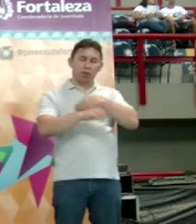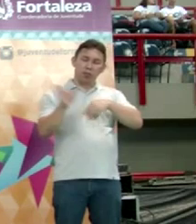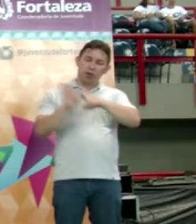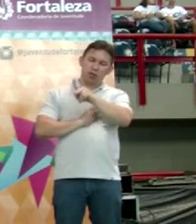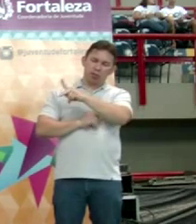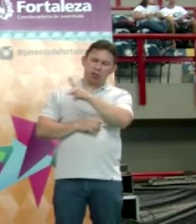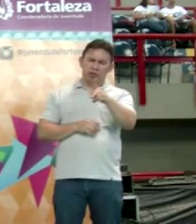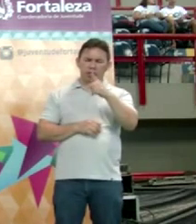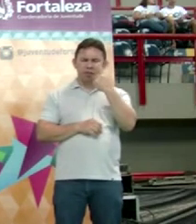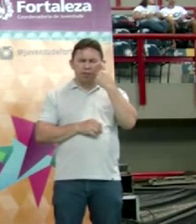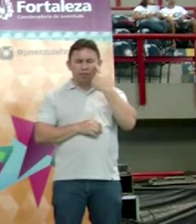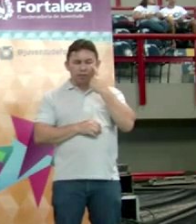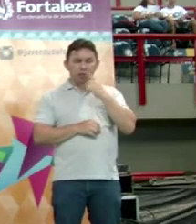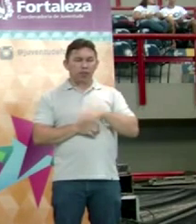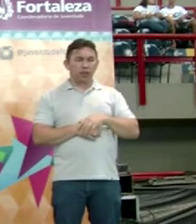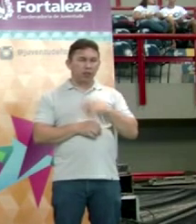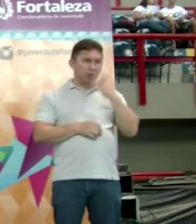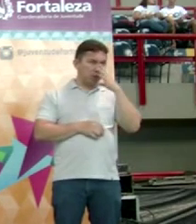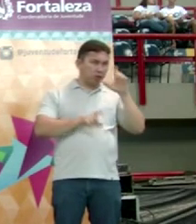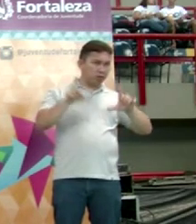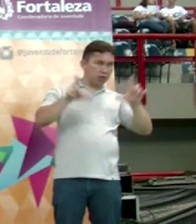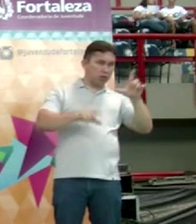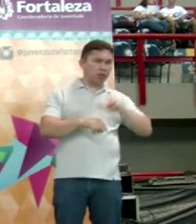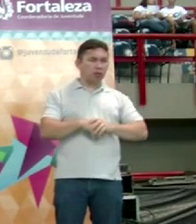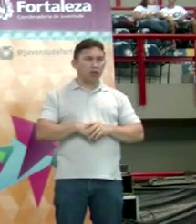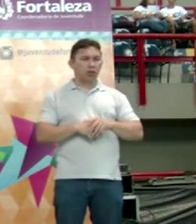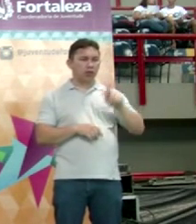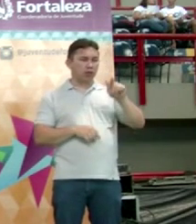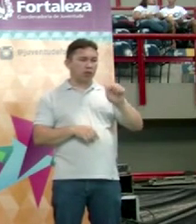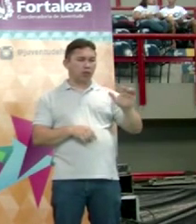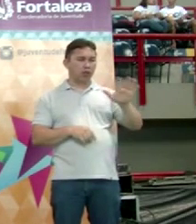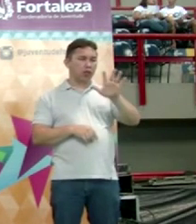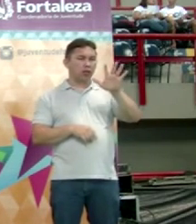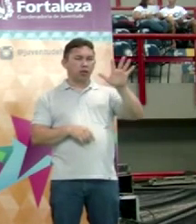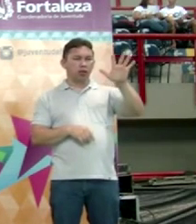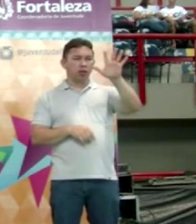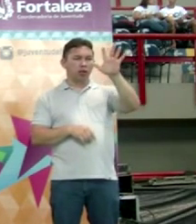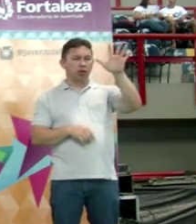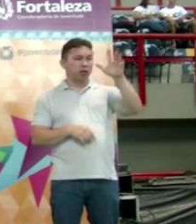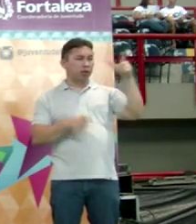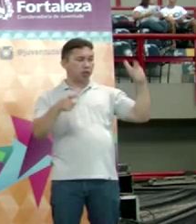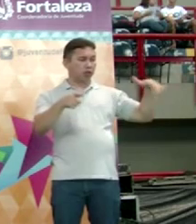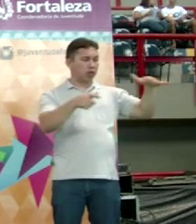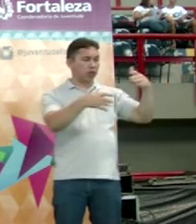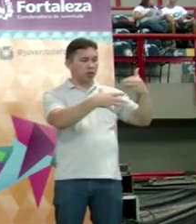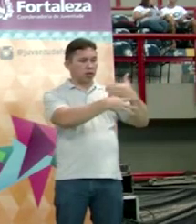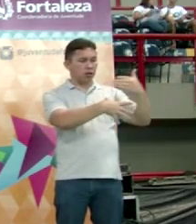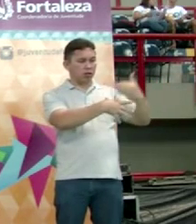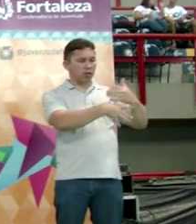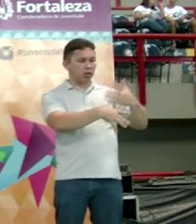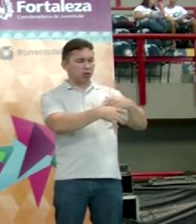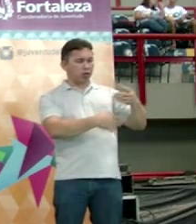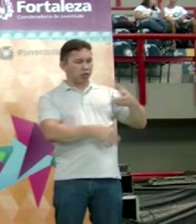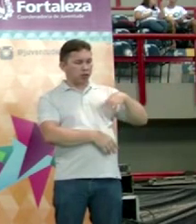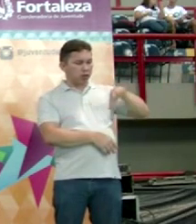professor, o senhor viu na TV um gás que está fazendo as pessoas de uma determinada cidade